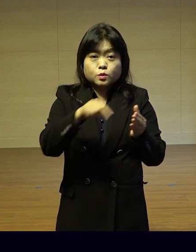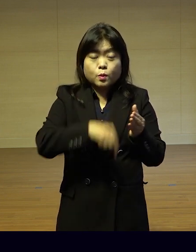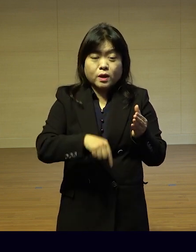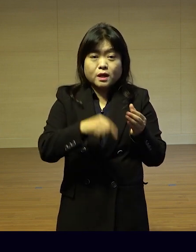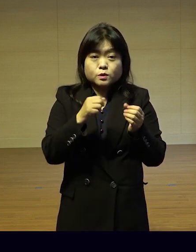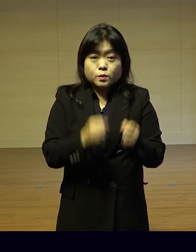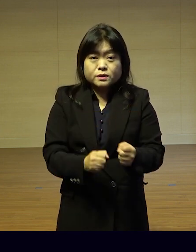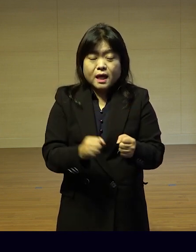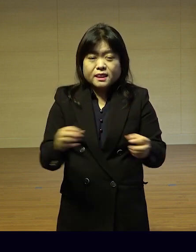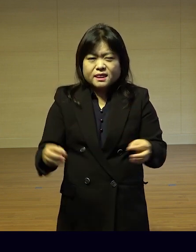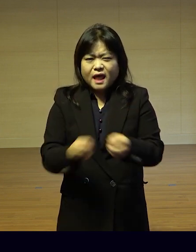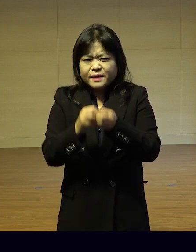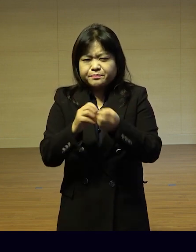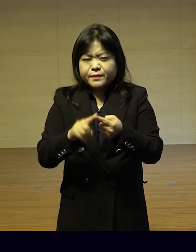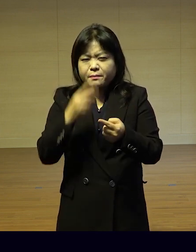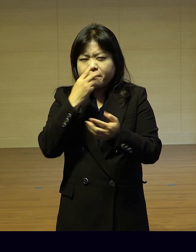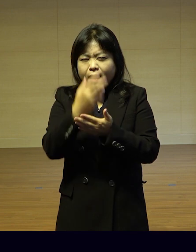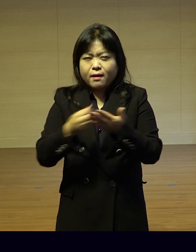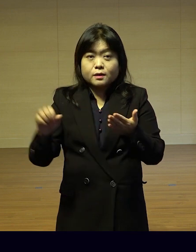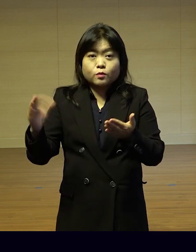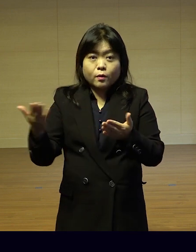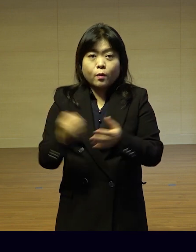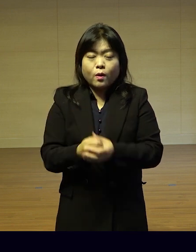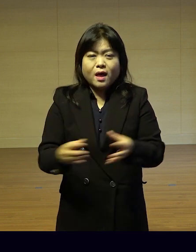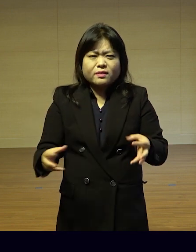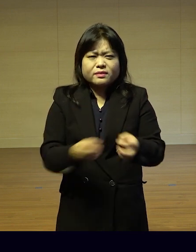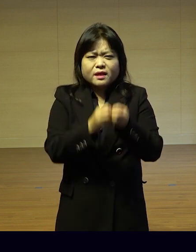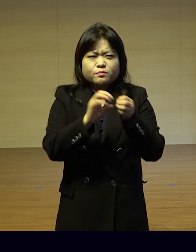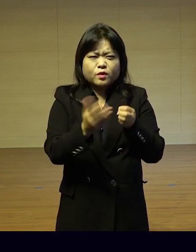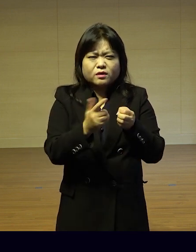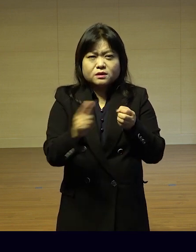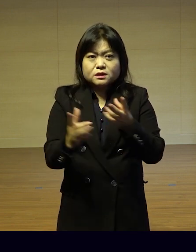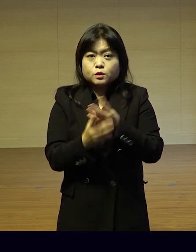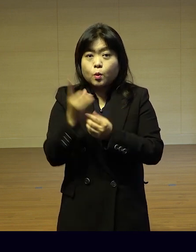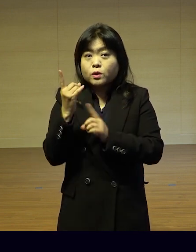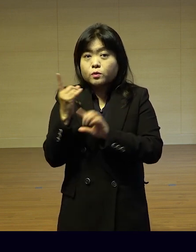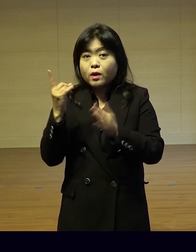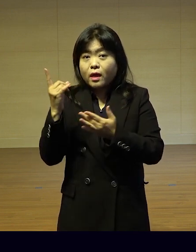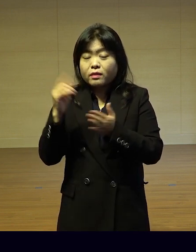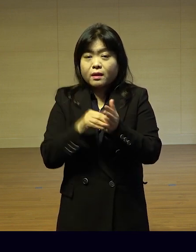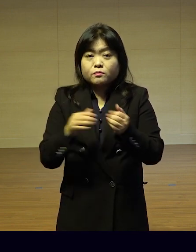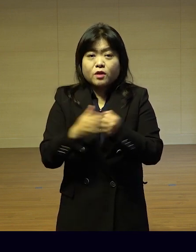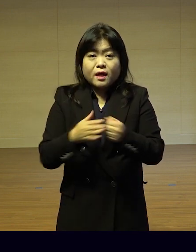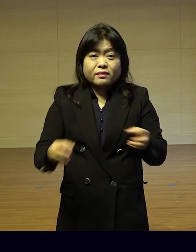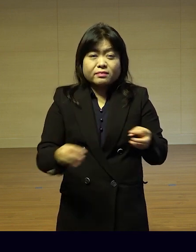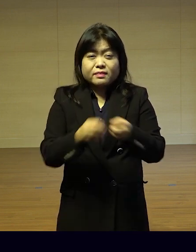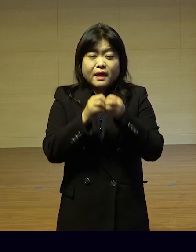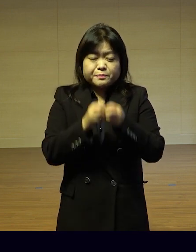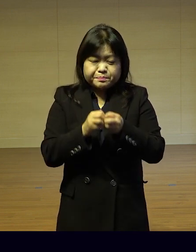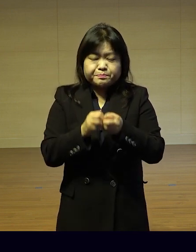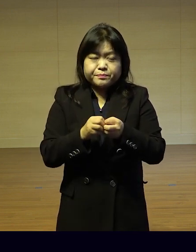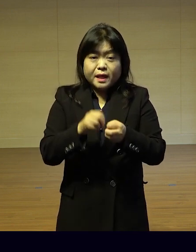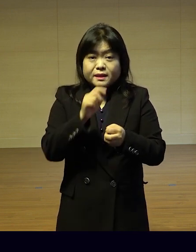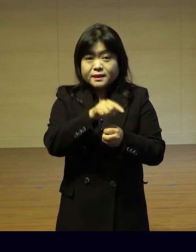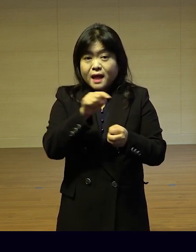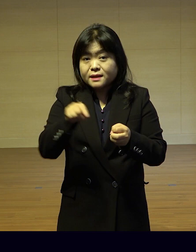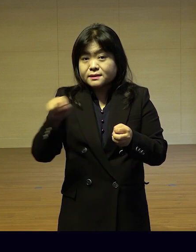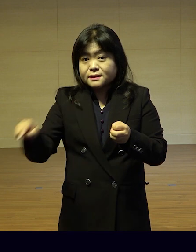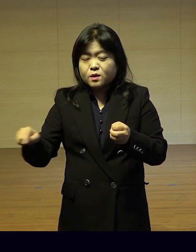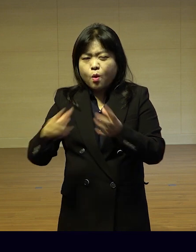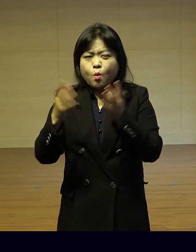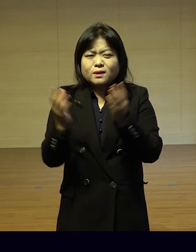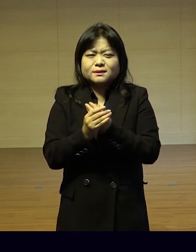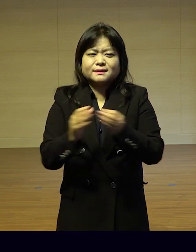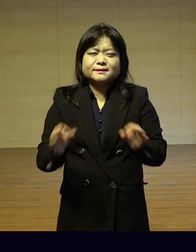대립을 파악할 수 있고, 그러나 이제 대립된 것들이 통일되어 있다고 해서 이 대립된 항들이